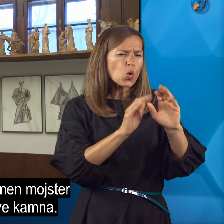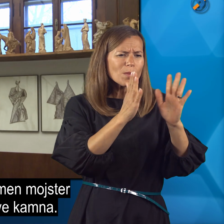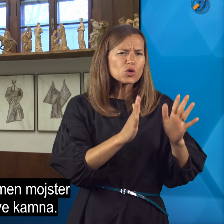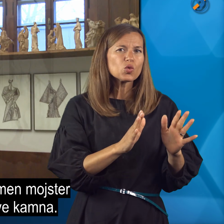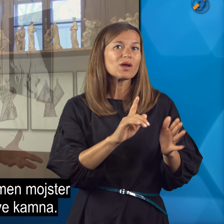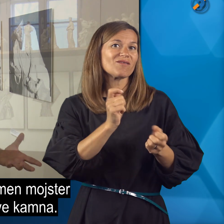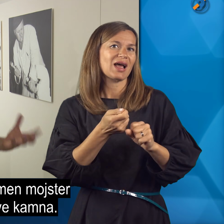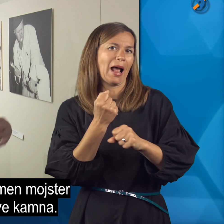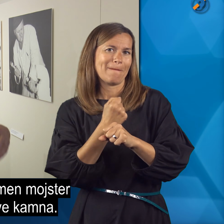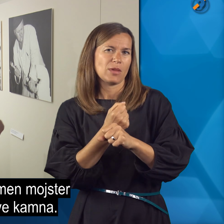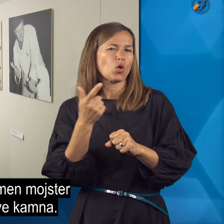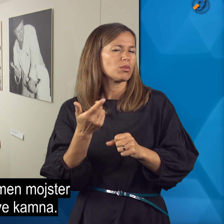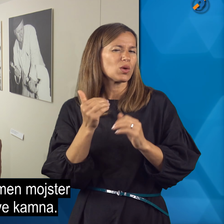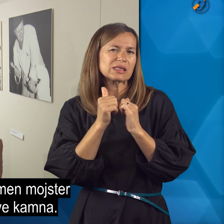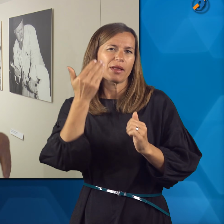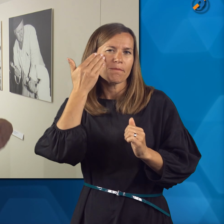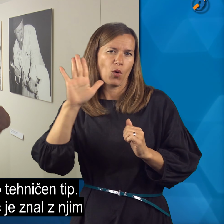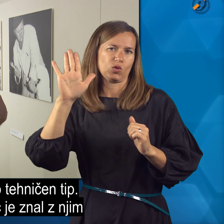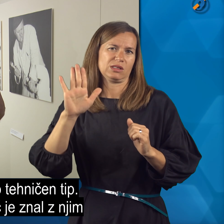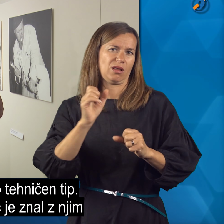Bil je izjemen mojster obdelave kamna,